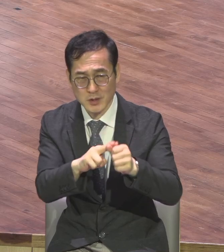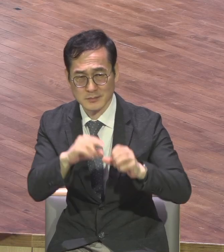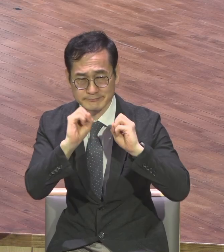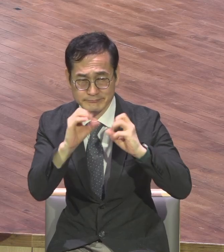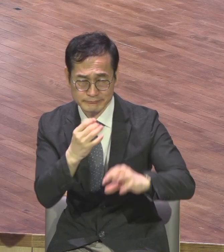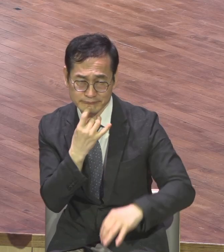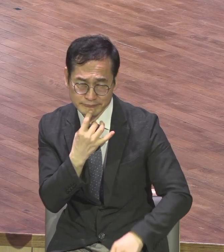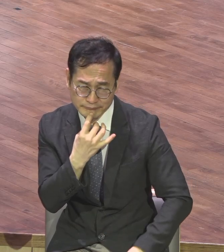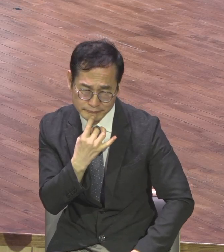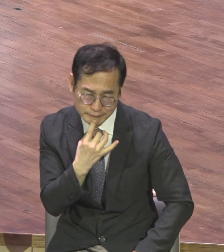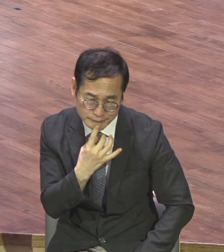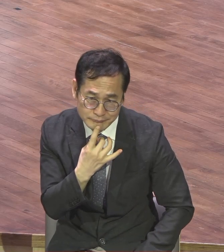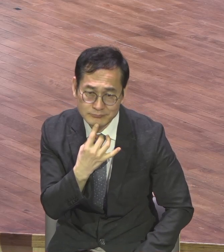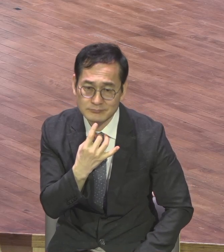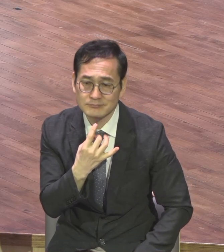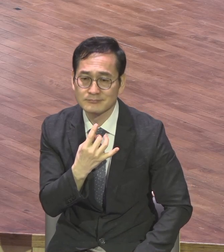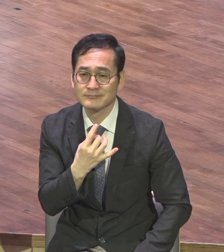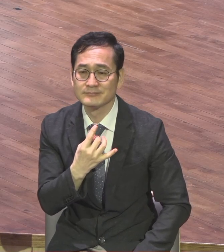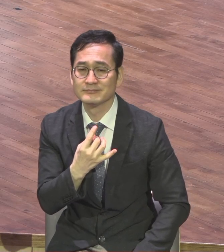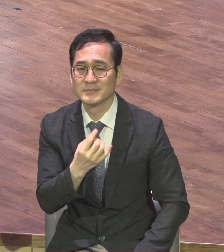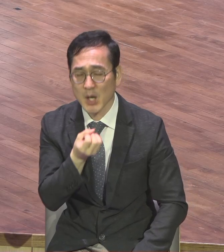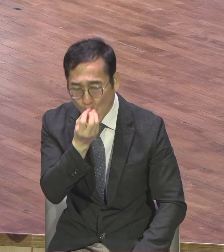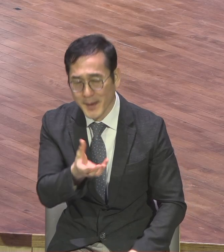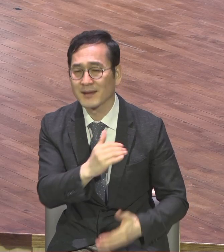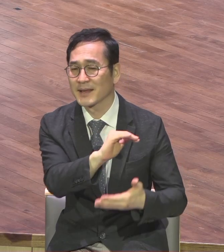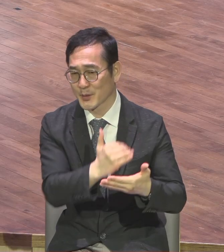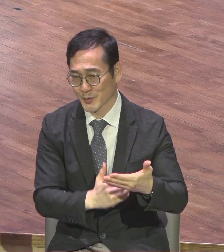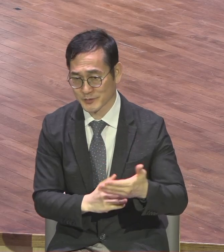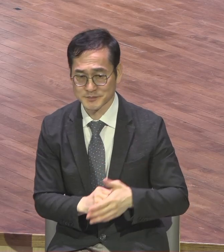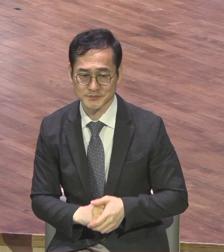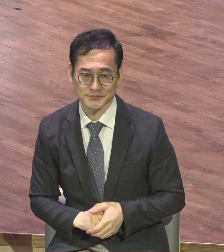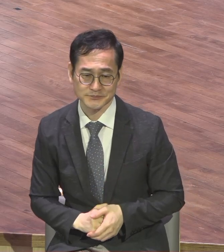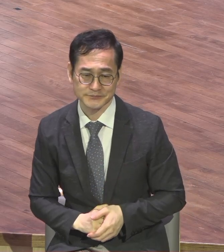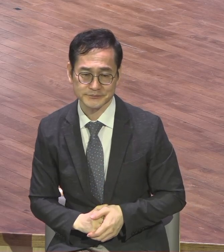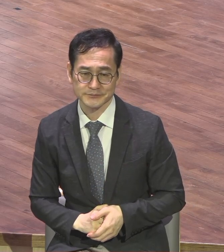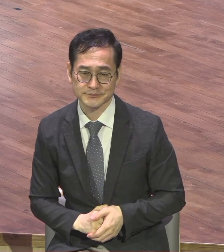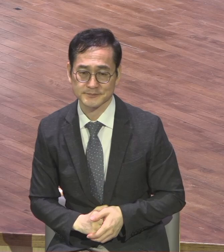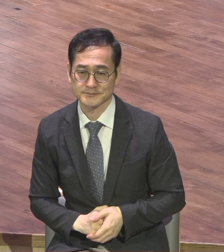지속하고 있다. 그 고백이에요.